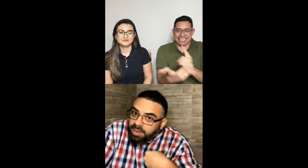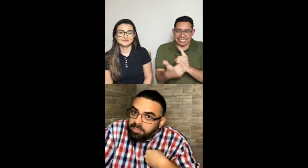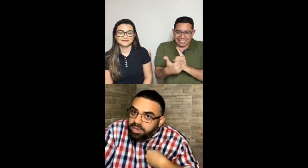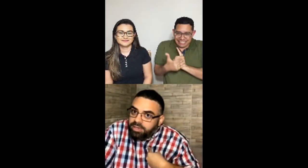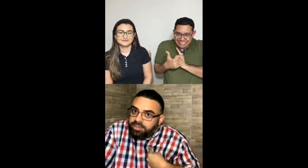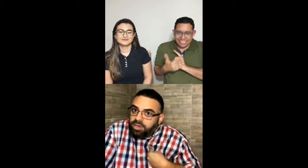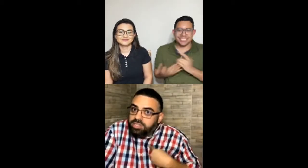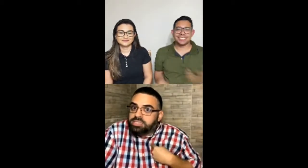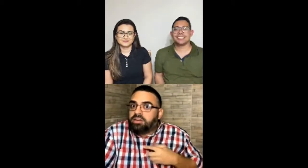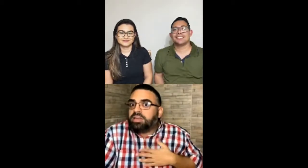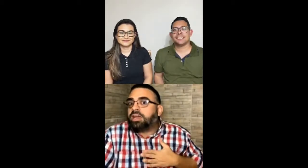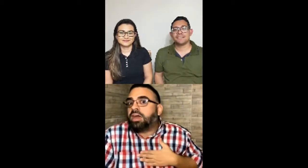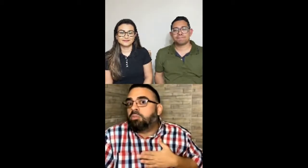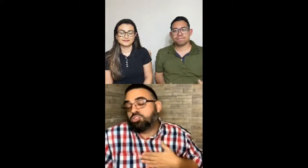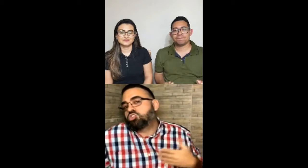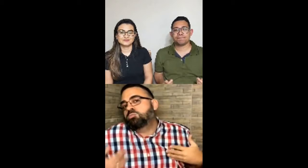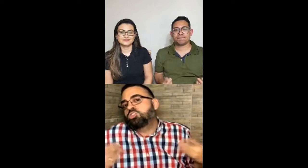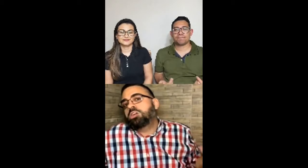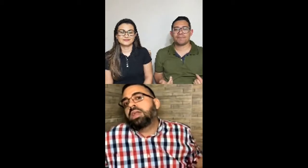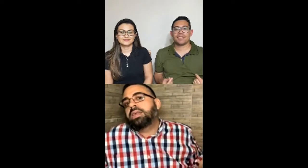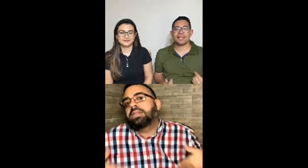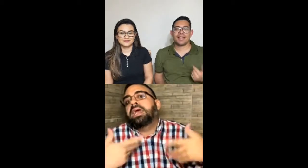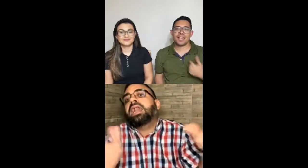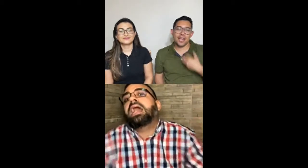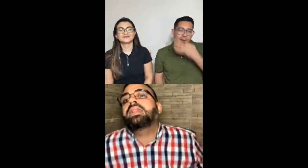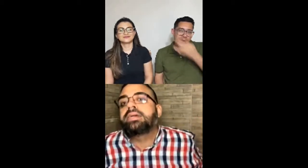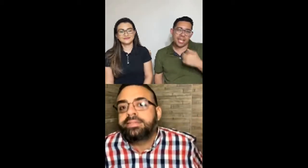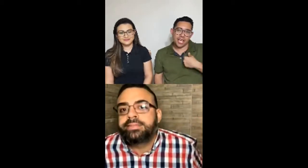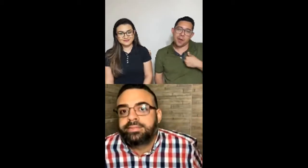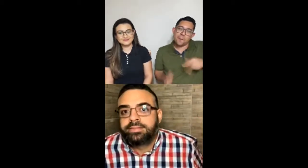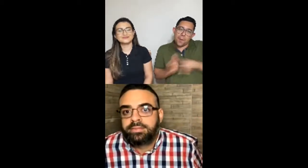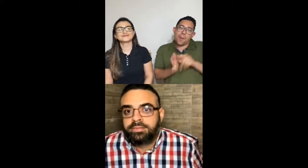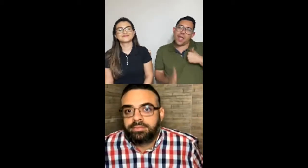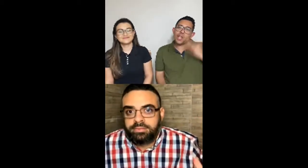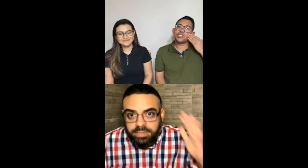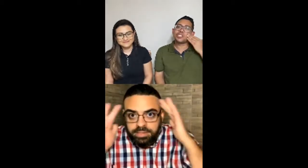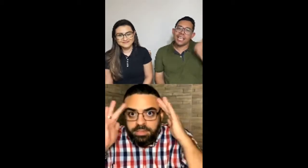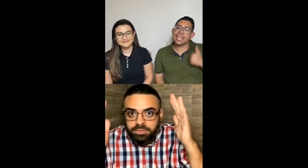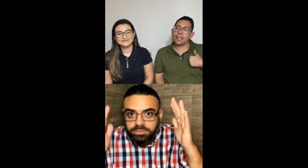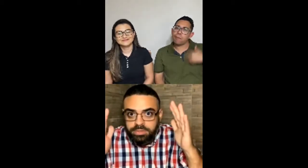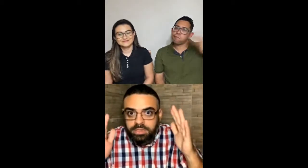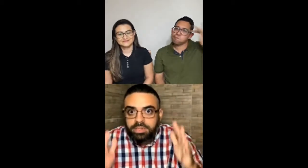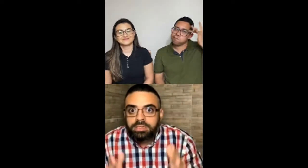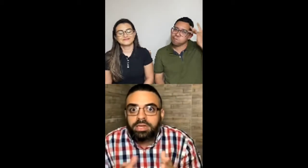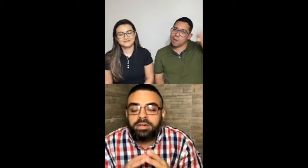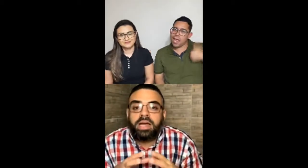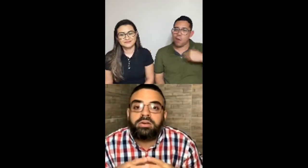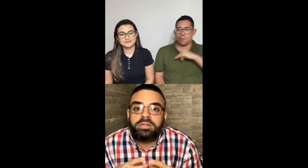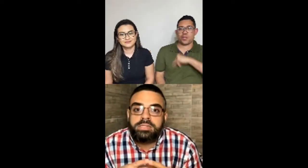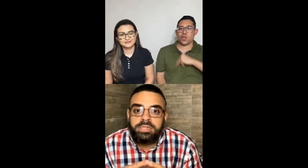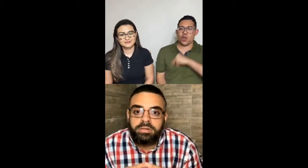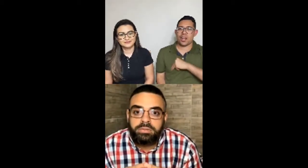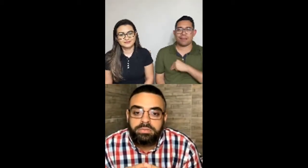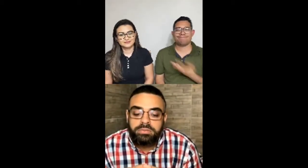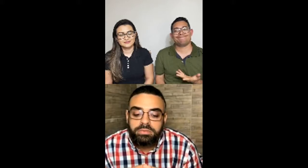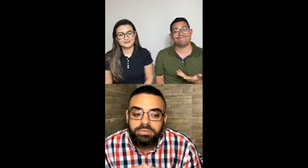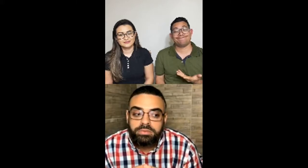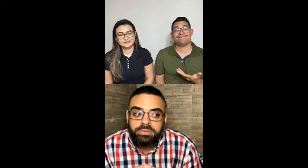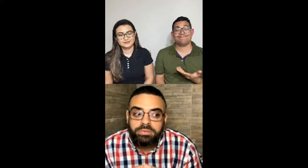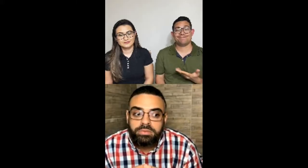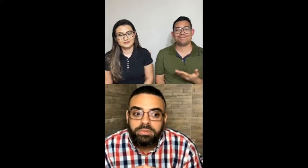mim. Não sou eu que tenho que ir para ele, não. É ele que vem para mim. Eu que tenho que é bom. Eu sou missionário, não é